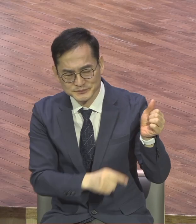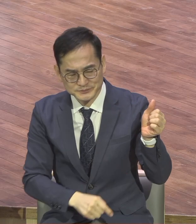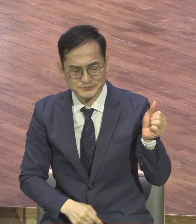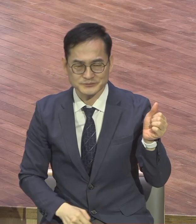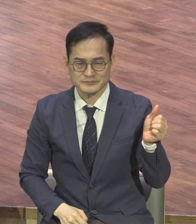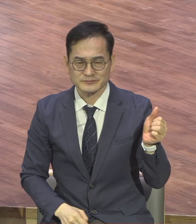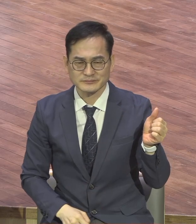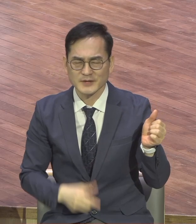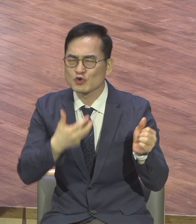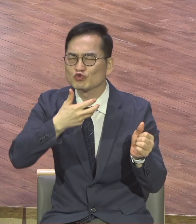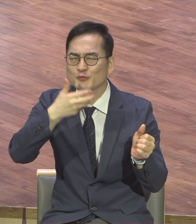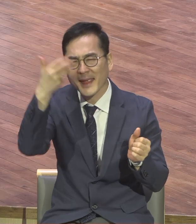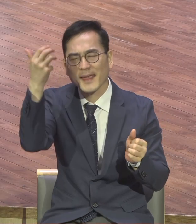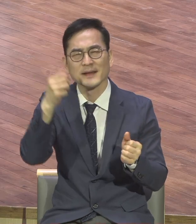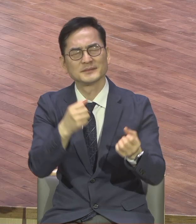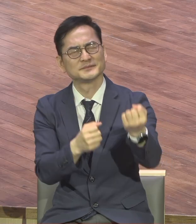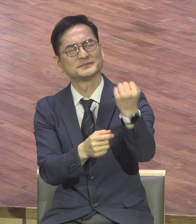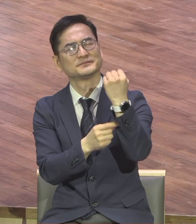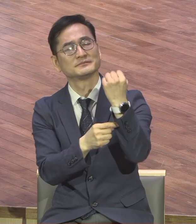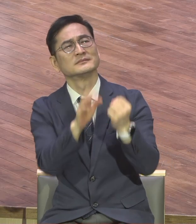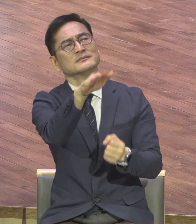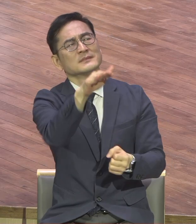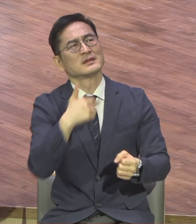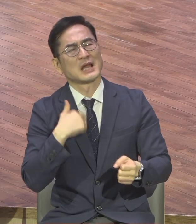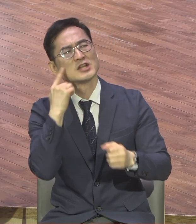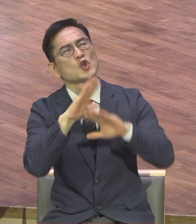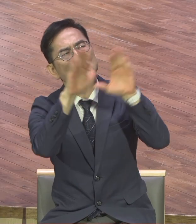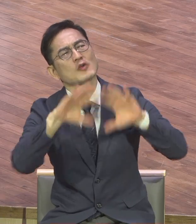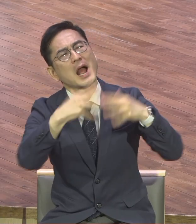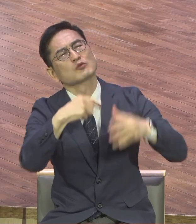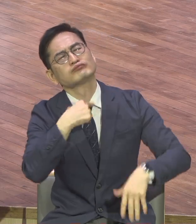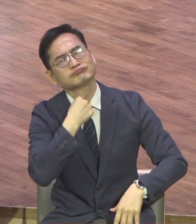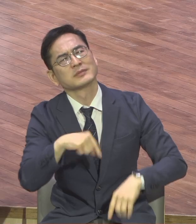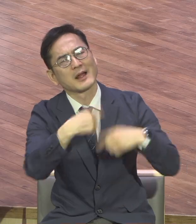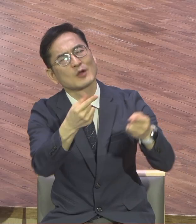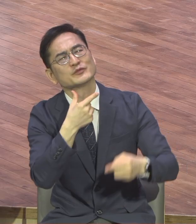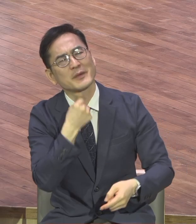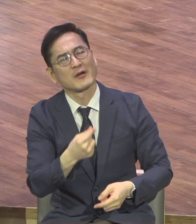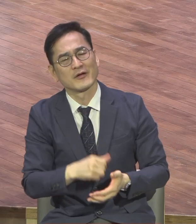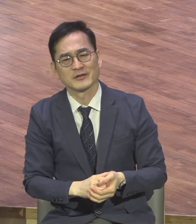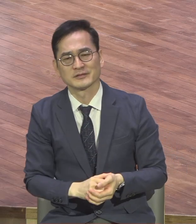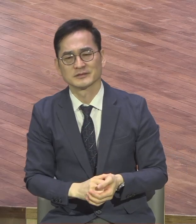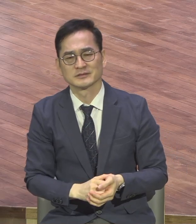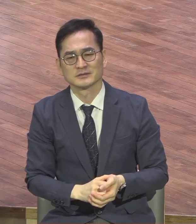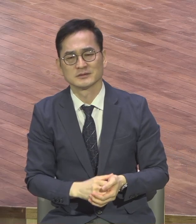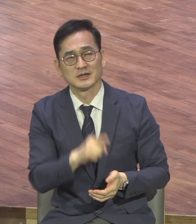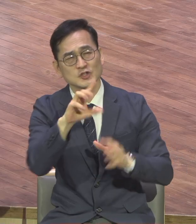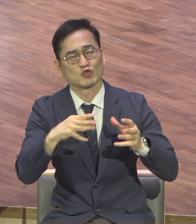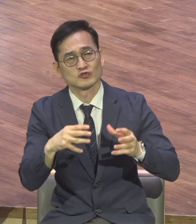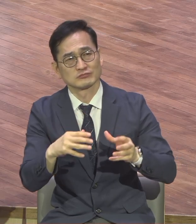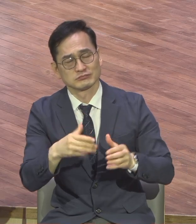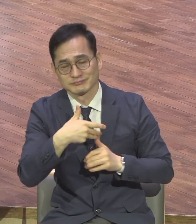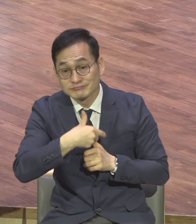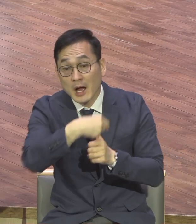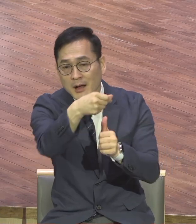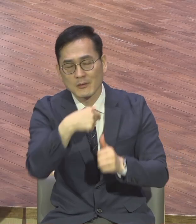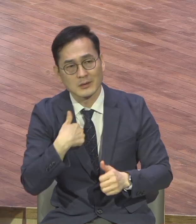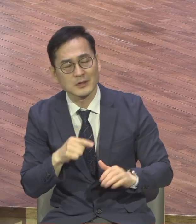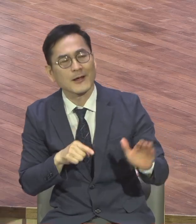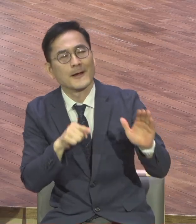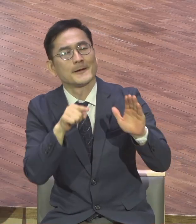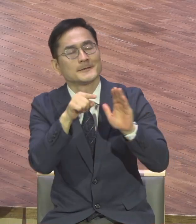천국 좀 빨리 가게 해주세요. 꿈에 천국 가서, 천국 가서 보니까 꿈에 천국 갔는데 얼마나